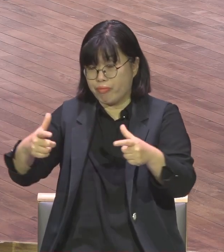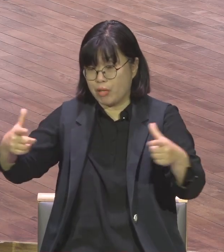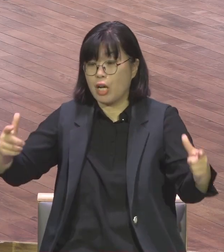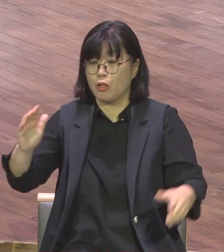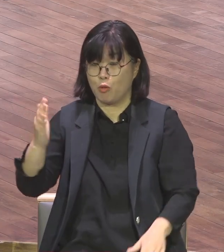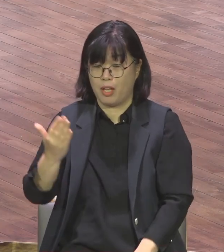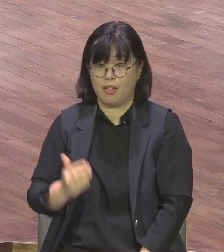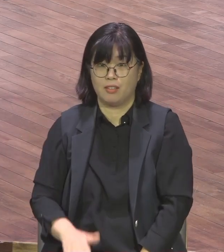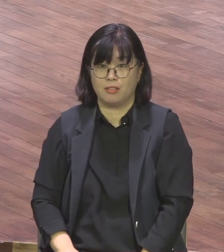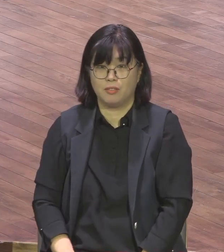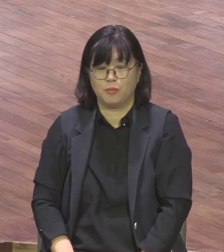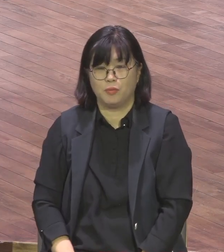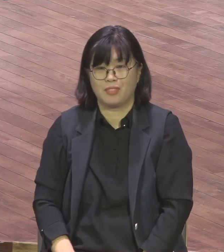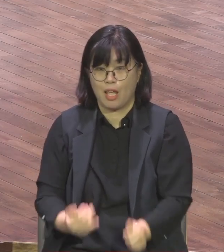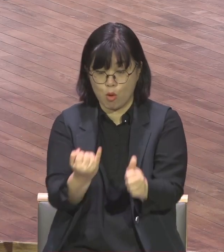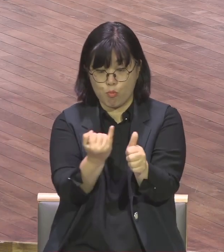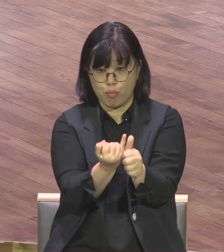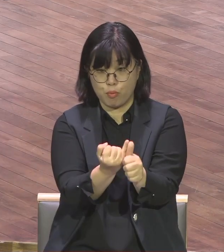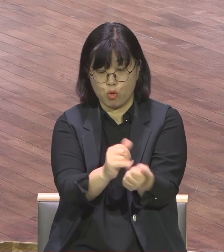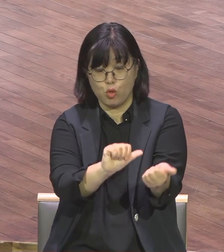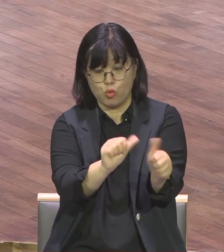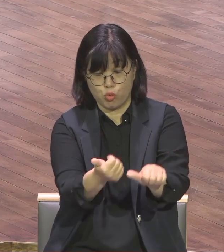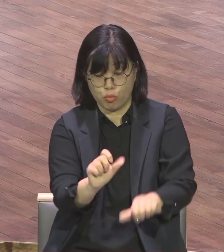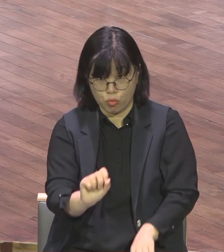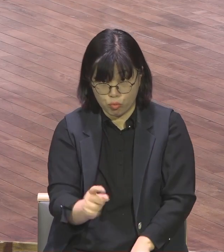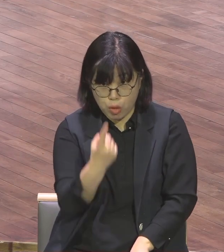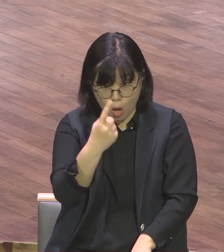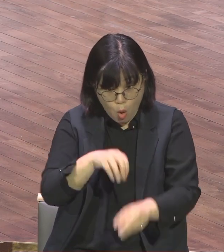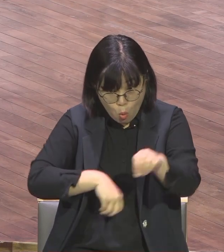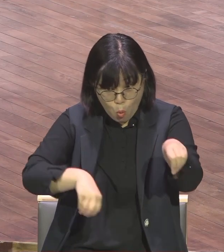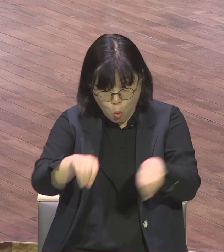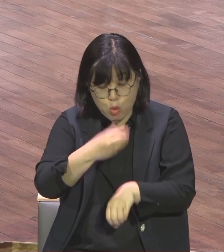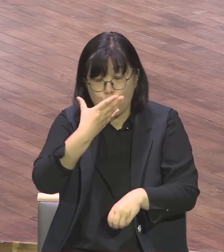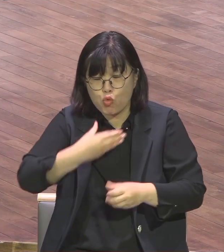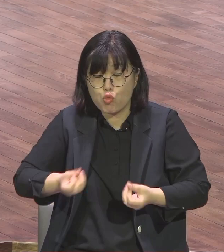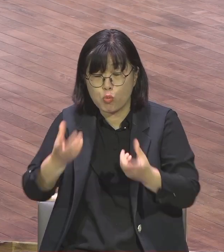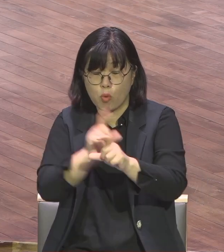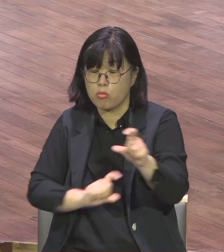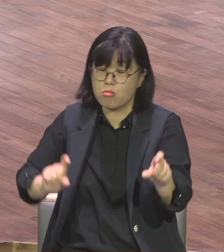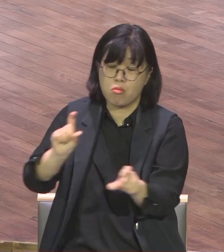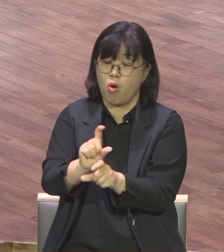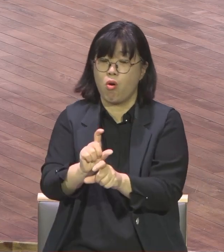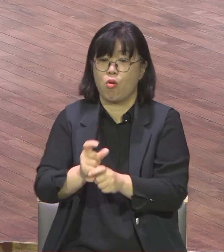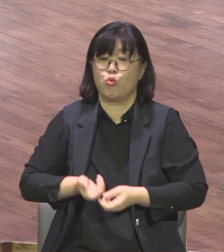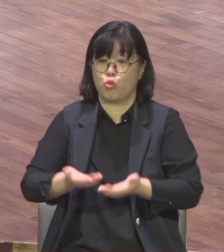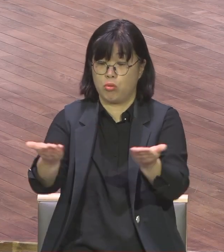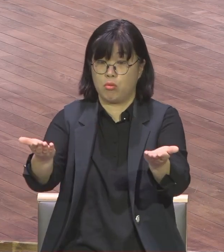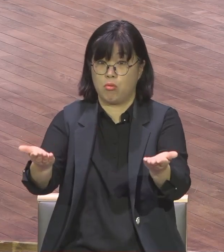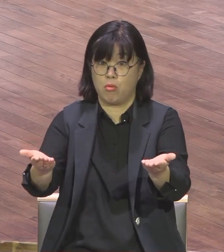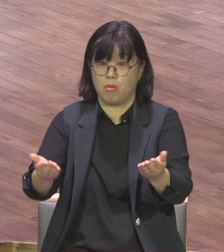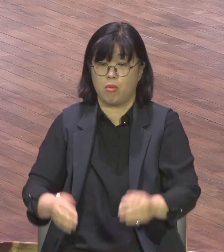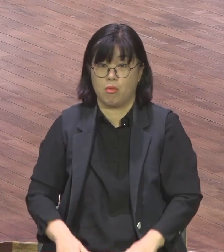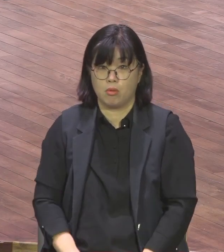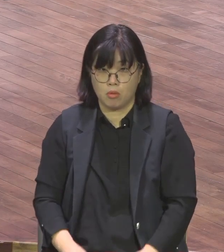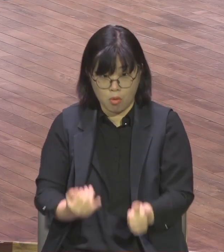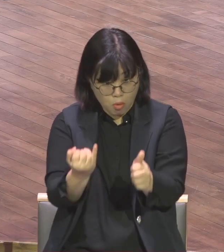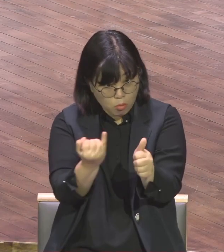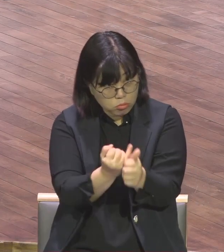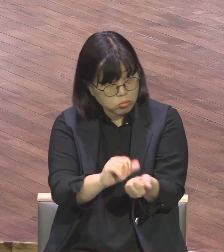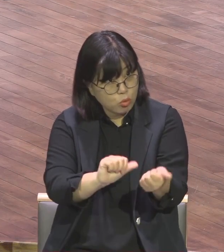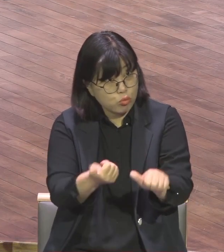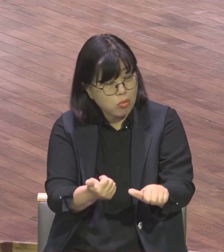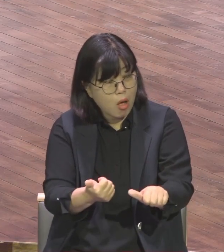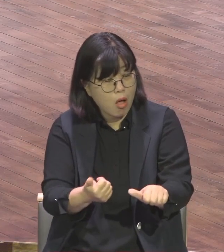아나니아와 삽비라 사건이 있은 이후에 초대교회는 더 큰 축복이 오기 시작했어요. 더 크게 붕대했어요.